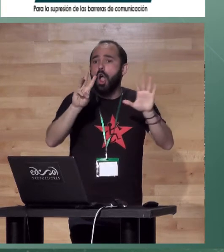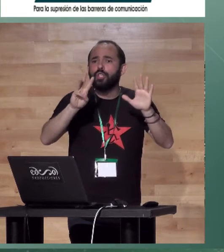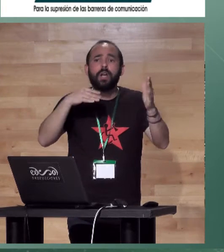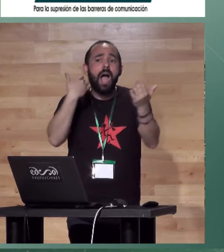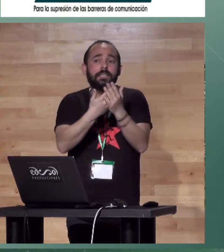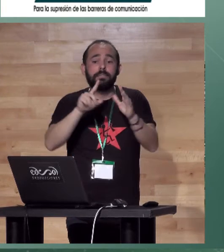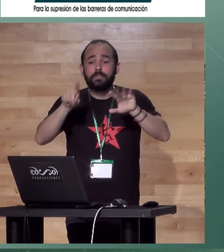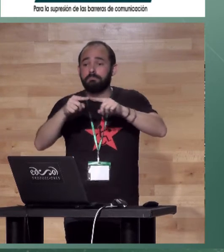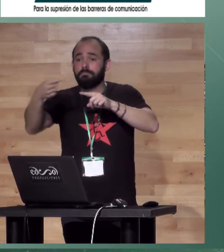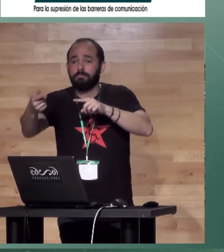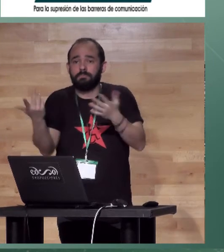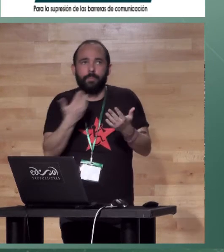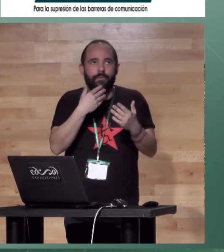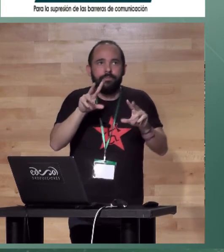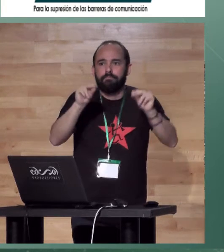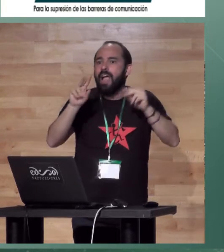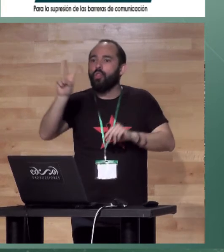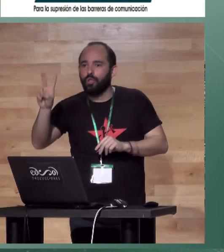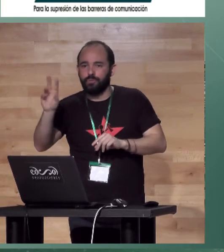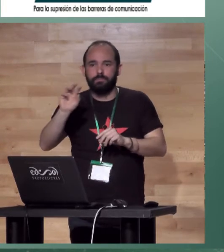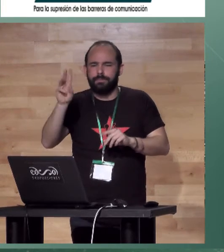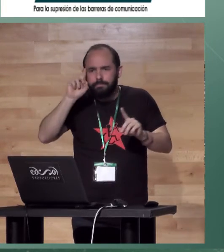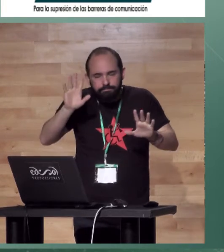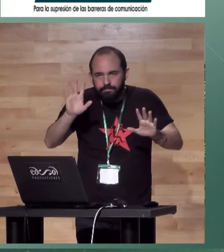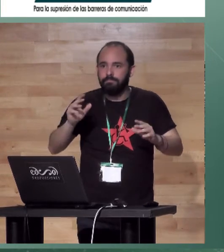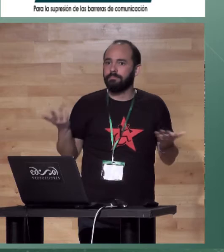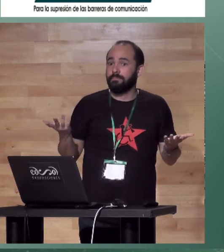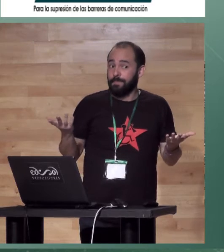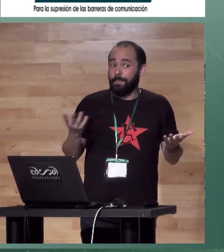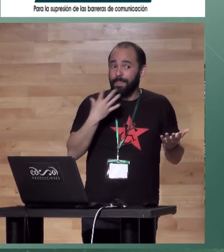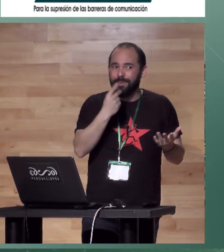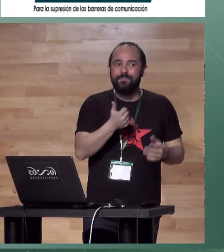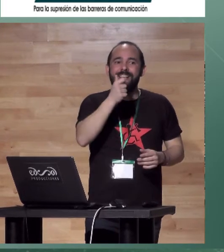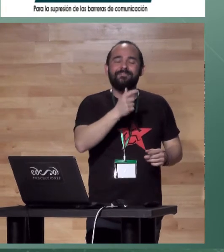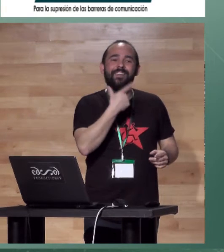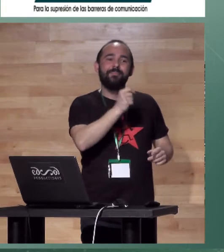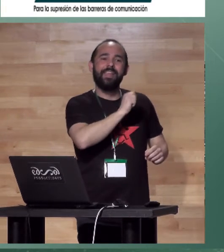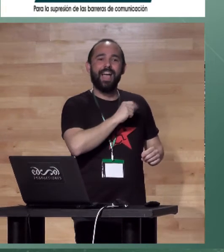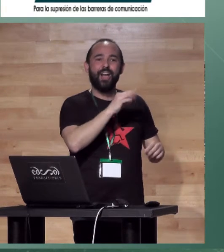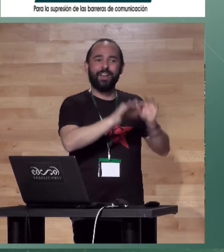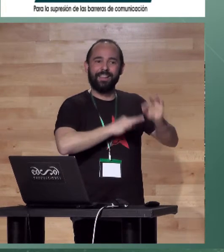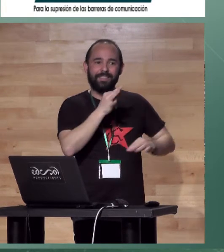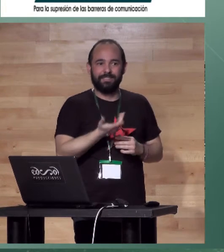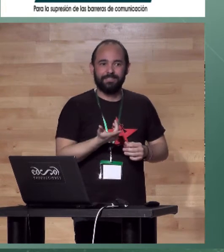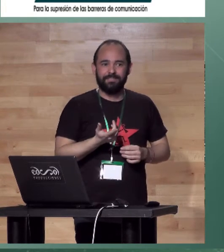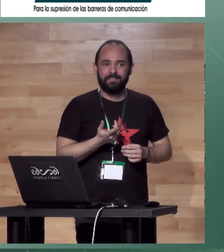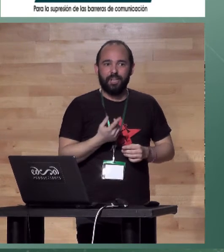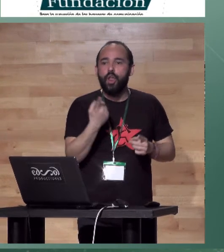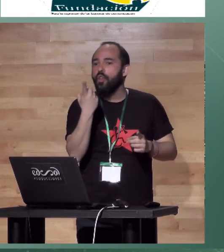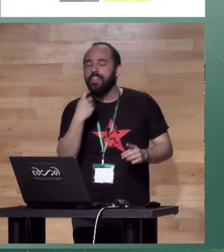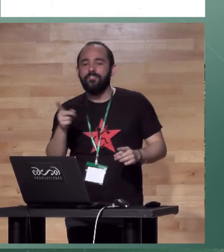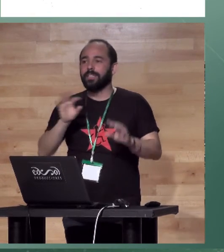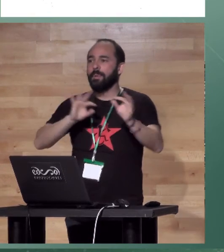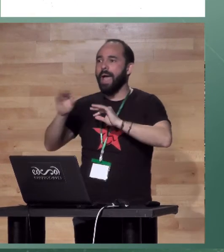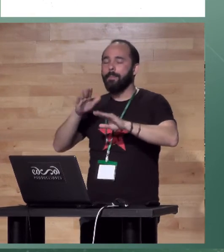un sábado por la mañana, por ejemplo, de 8 a 2, por ejemplo, las 6 horas. Me da